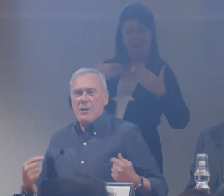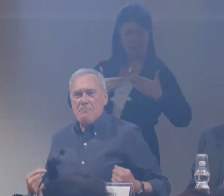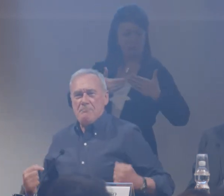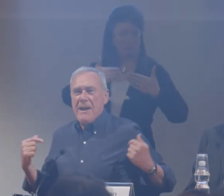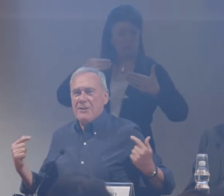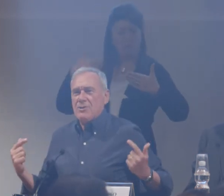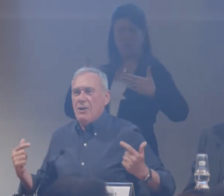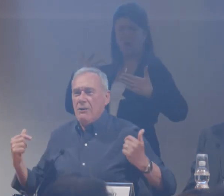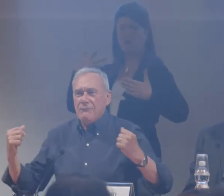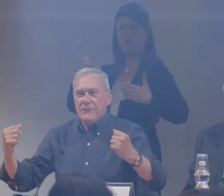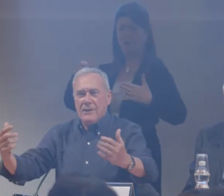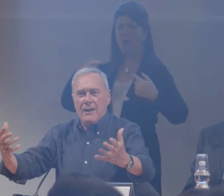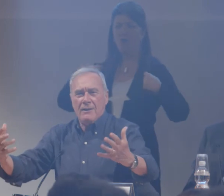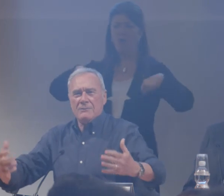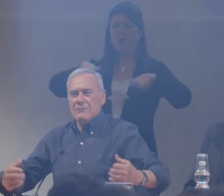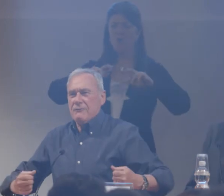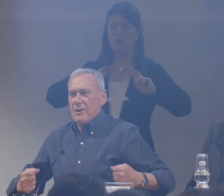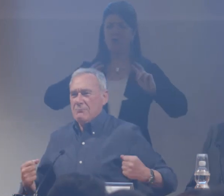daremo il petto.